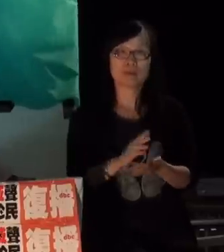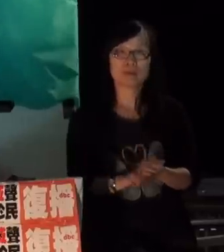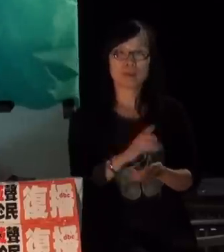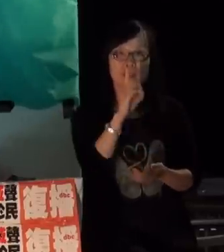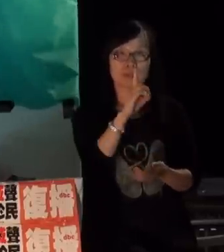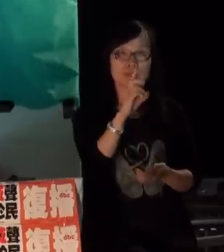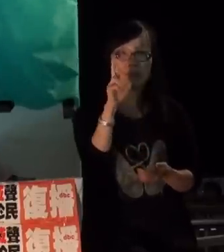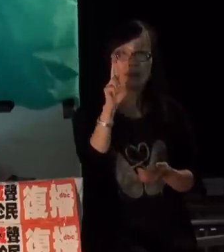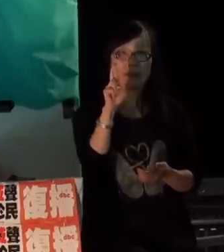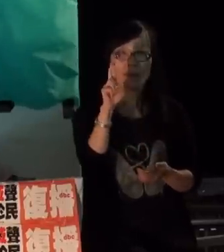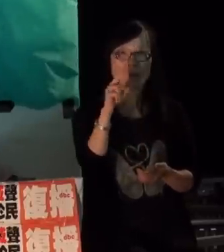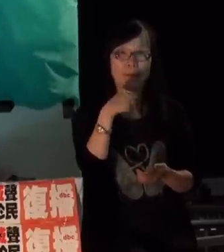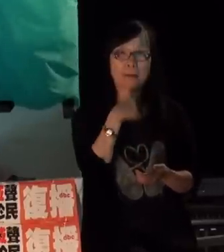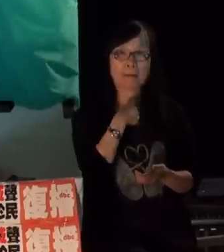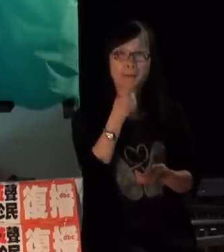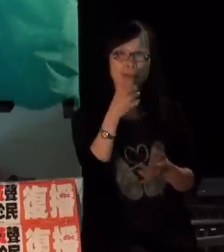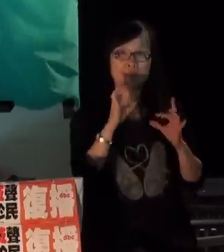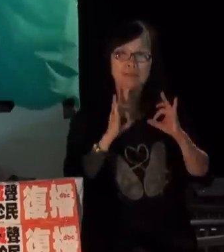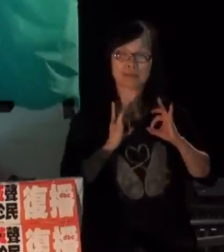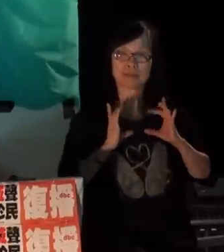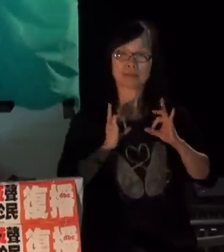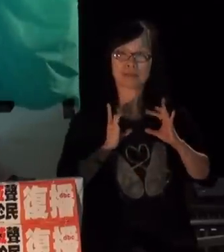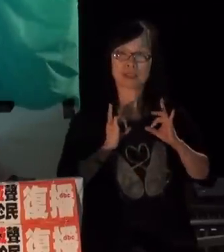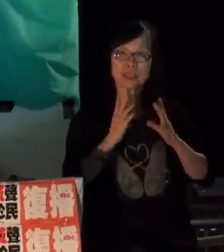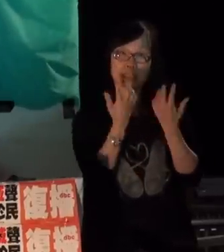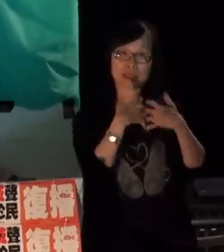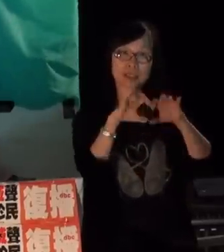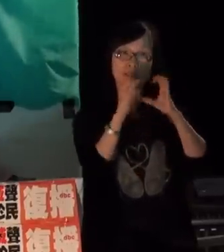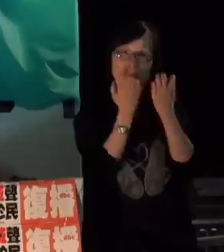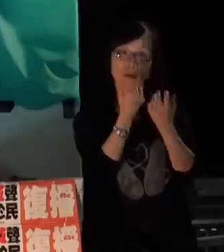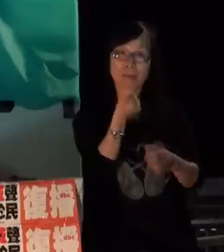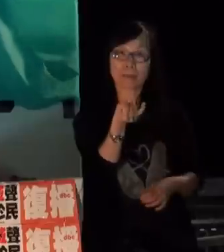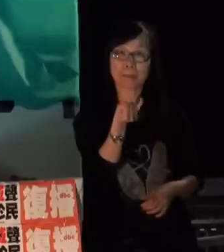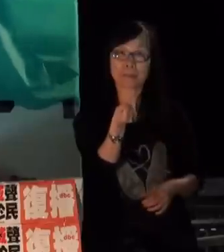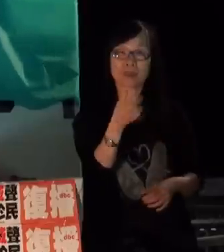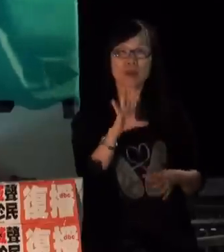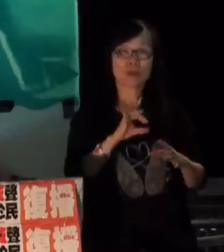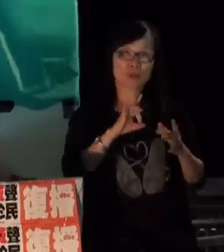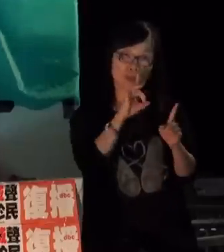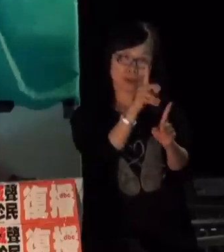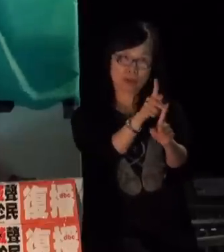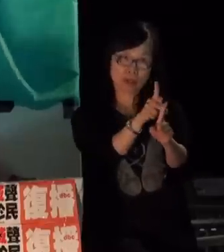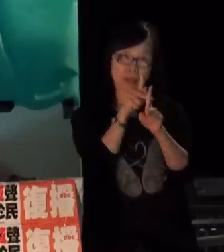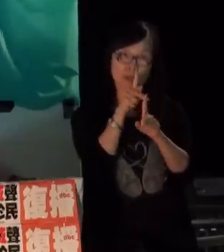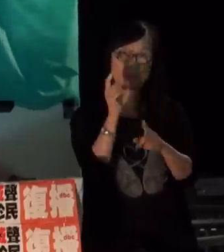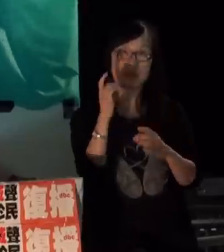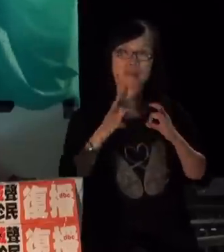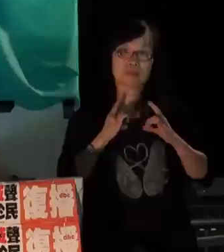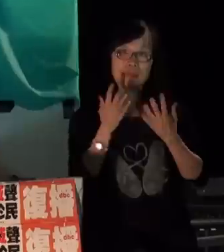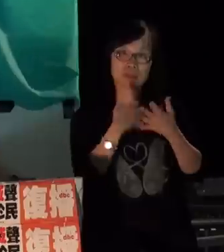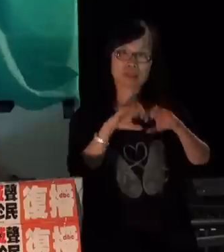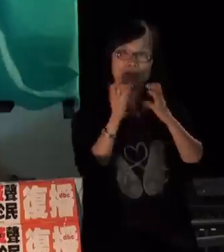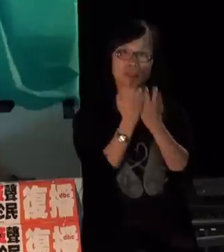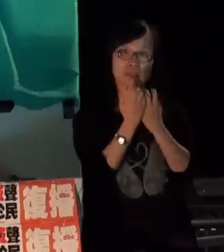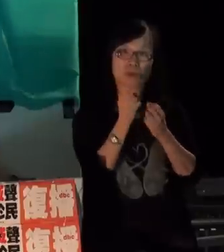，DL 係咪私人嘅機構啊？ 係啊， 佢就係利用私人機構嚟走法律啦，啫嘛，係咪？ 冇錯啊， 即